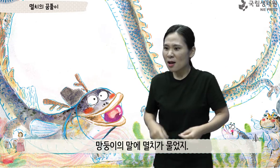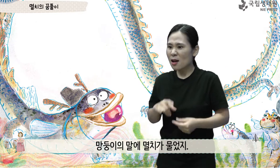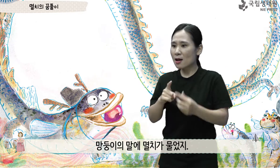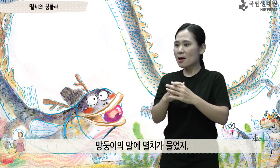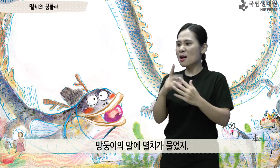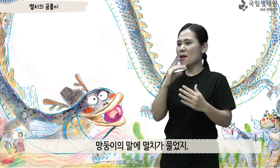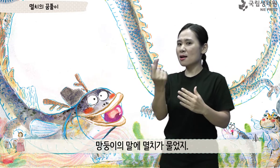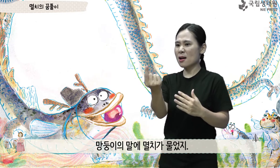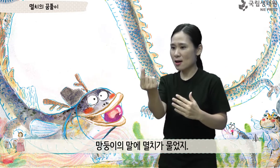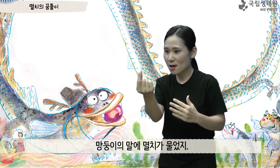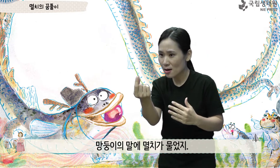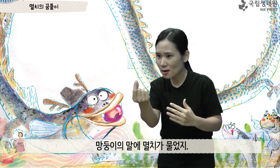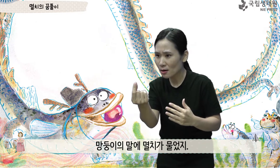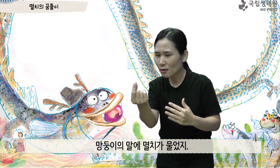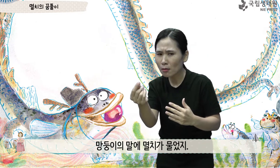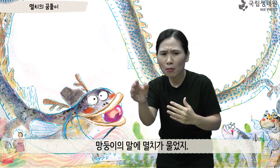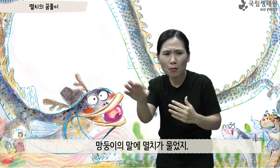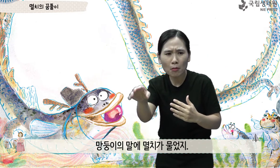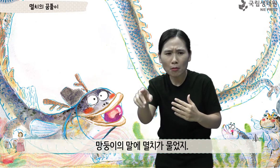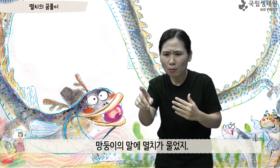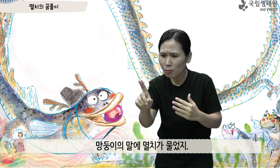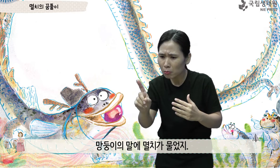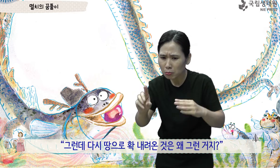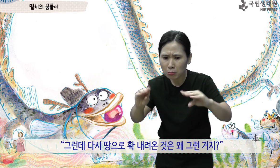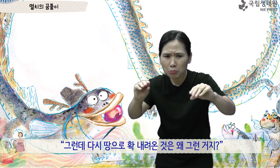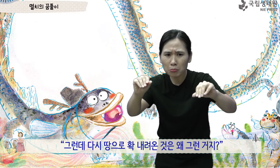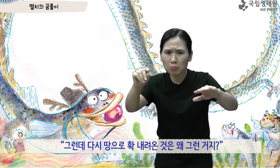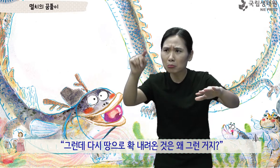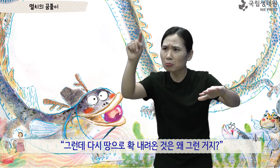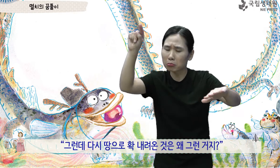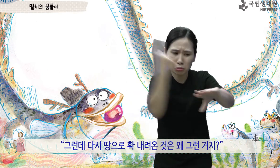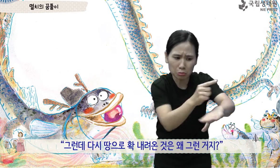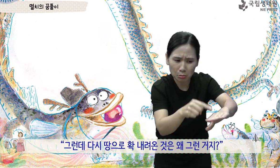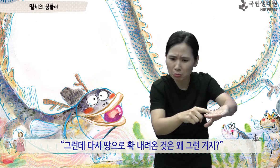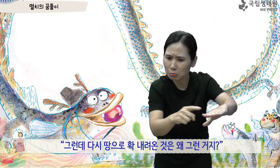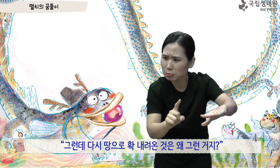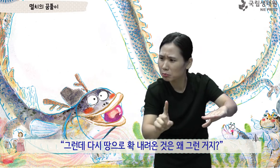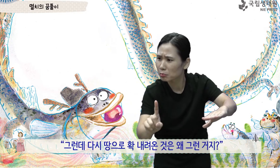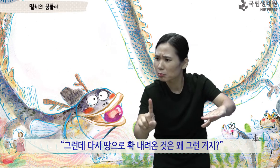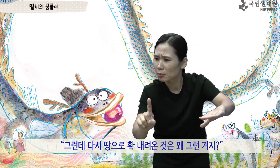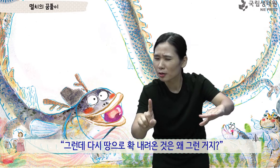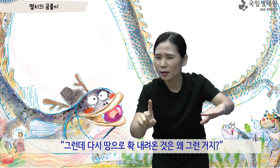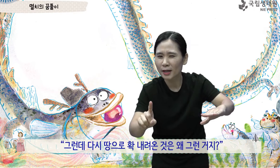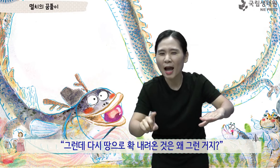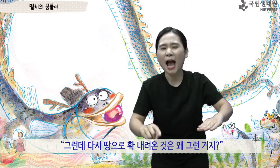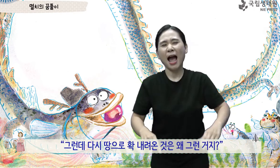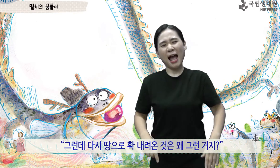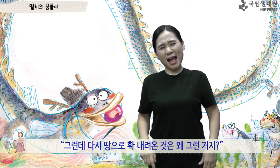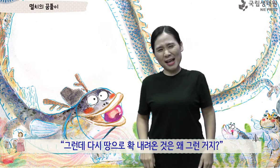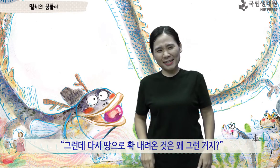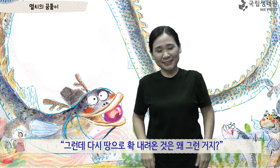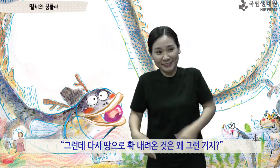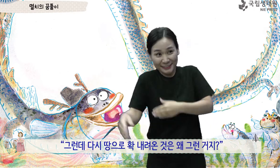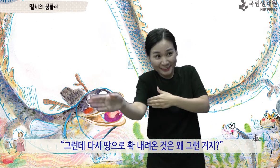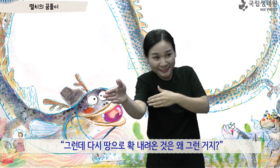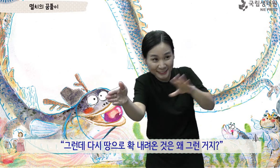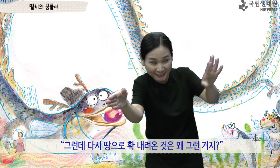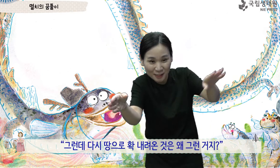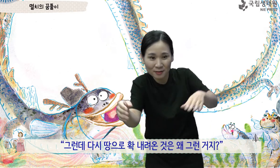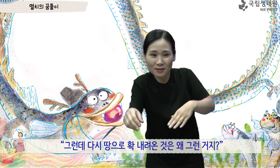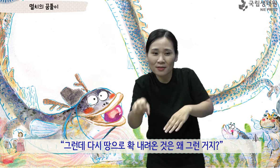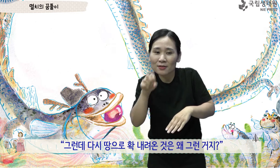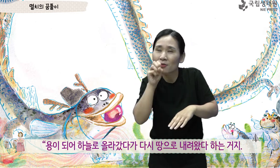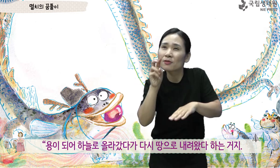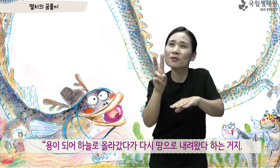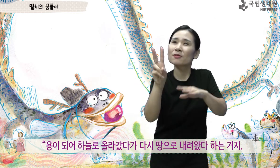망둥이의 말에 멸치가 물었지. 그런데 다시 땅으로 확 내려온 것은 왜 그런